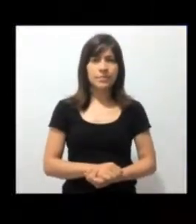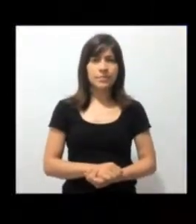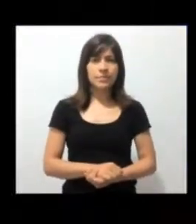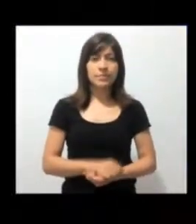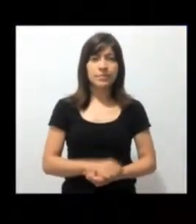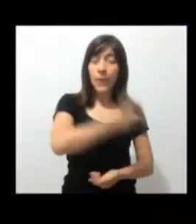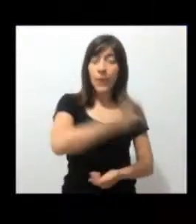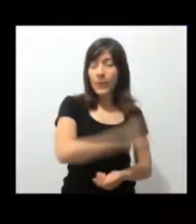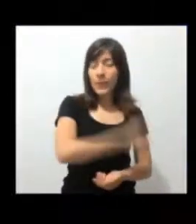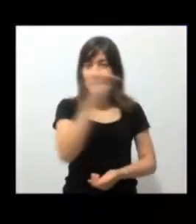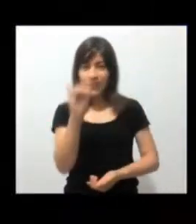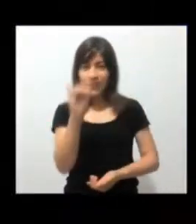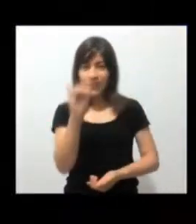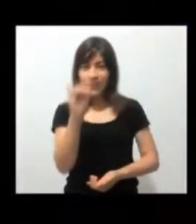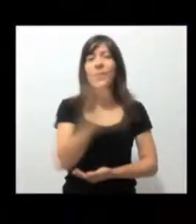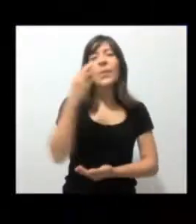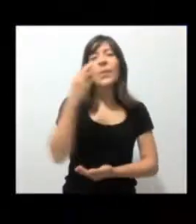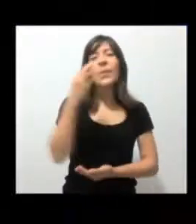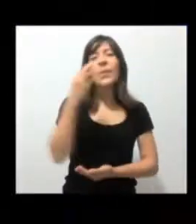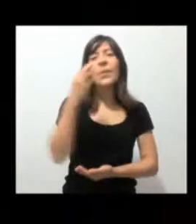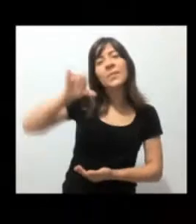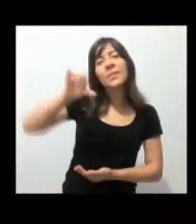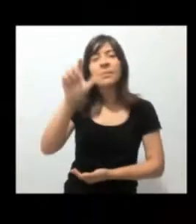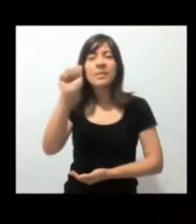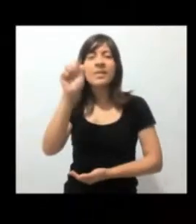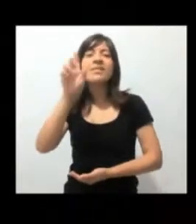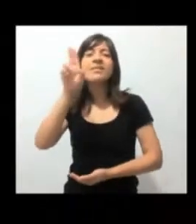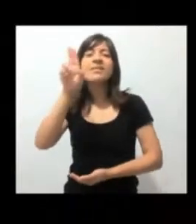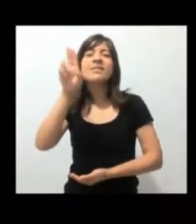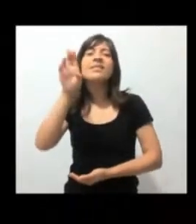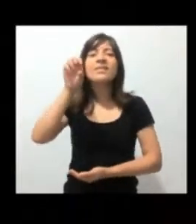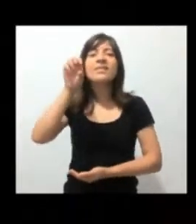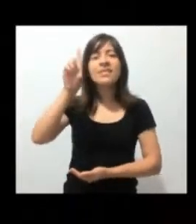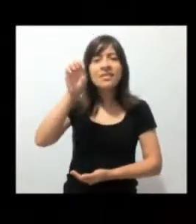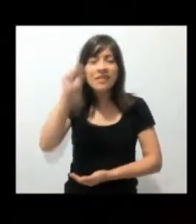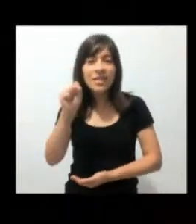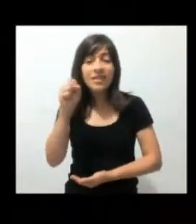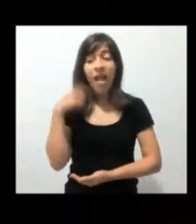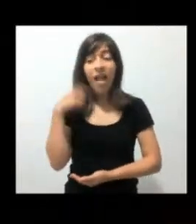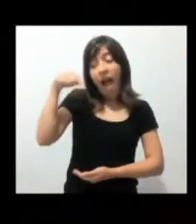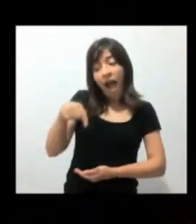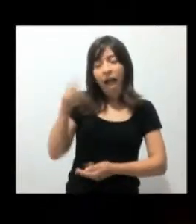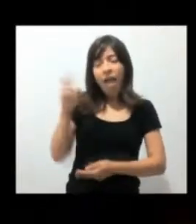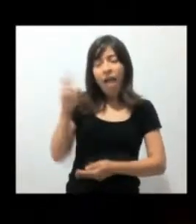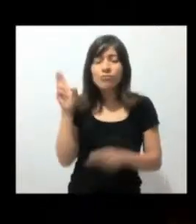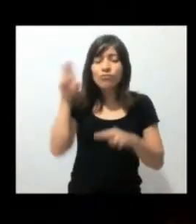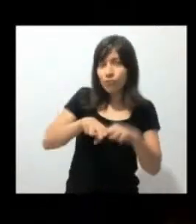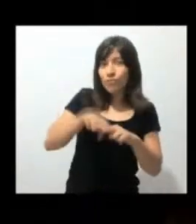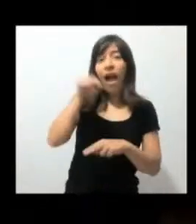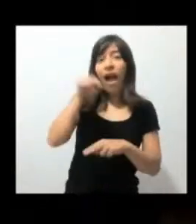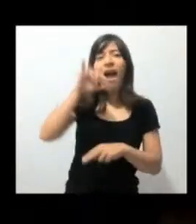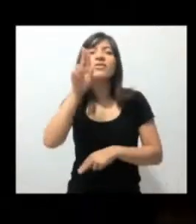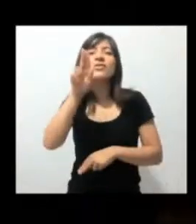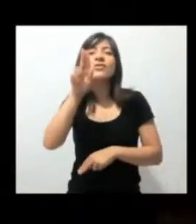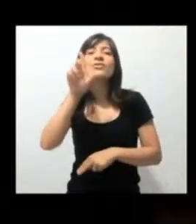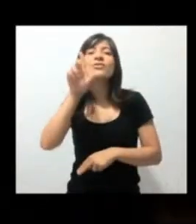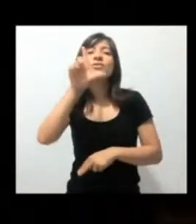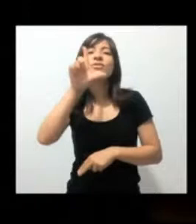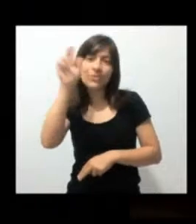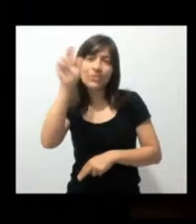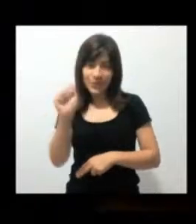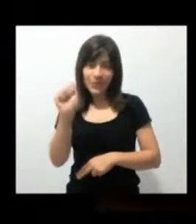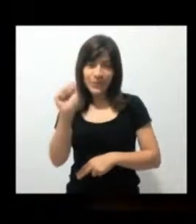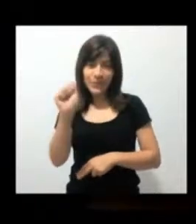Oi, eu sou a Mila Guedes e esta, onde eu estou sentada, é a Julinha. A